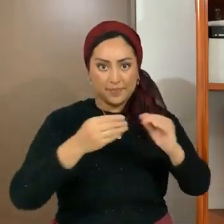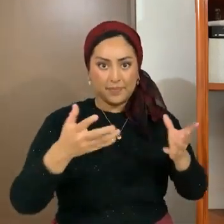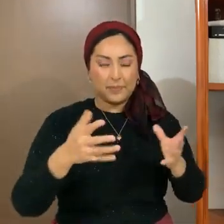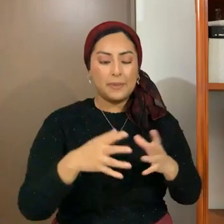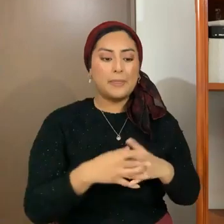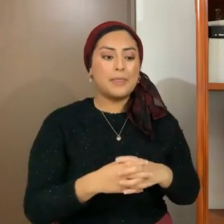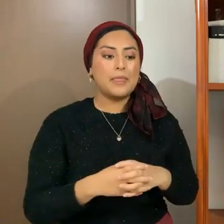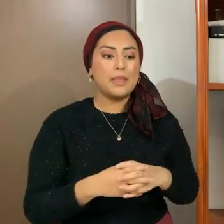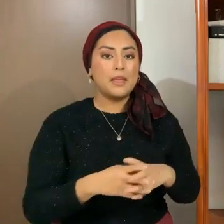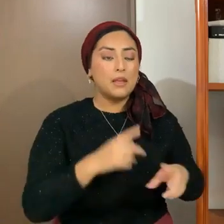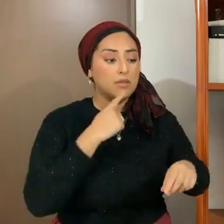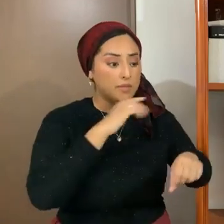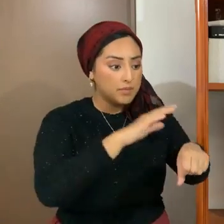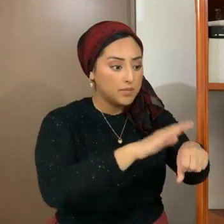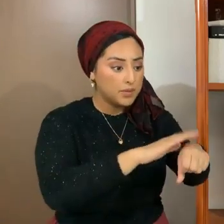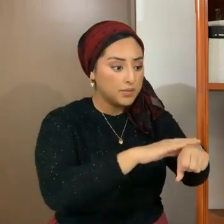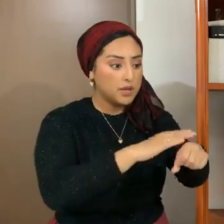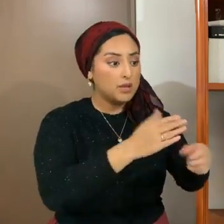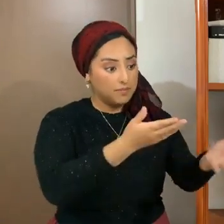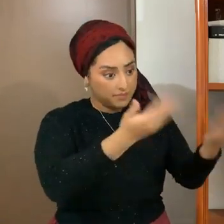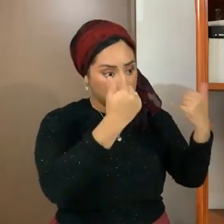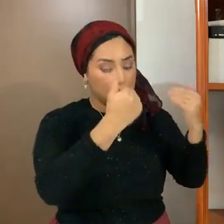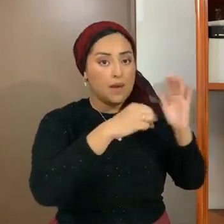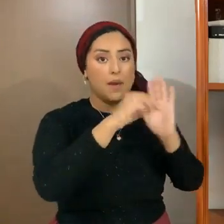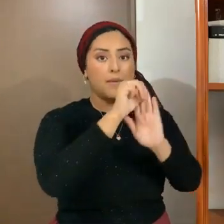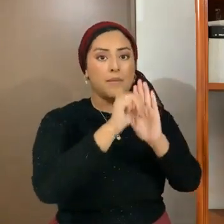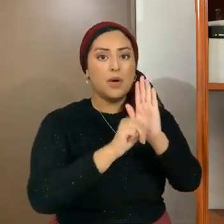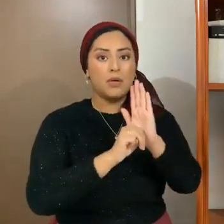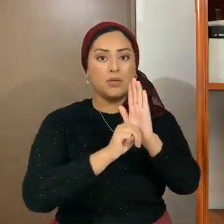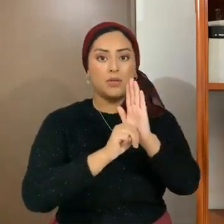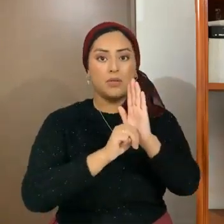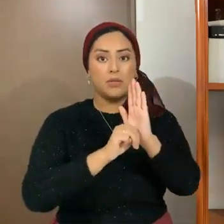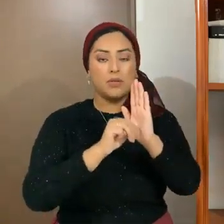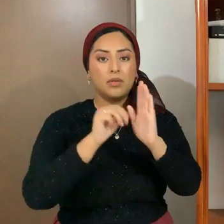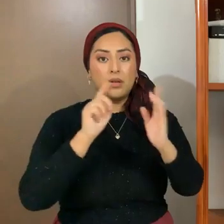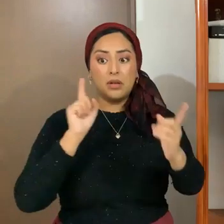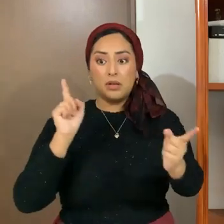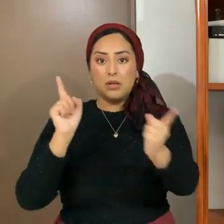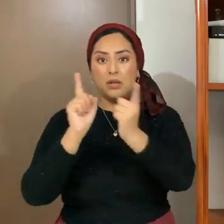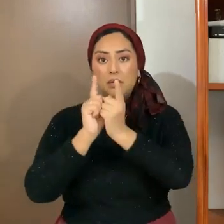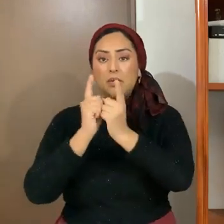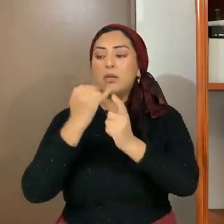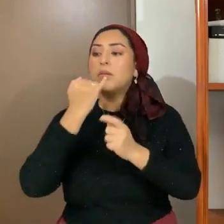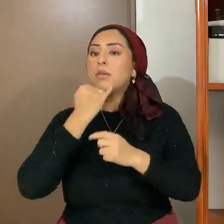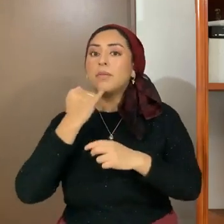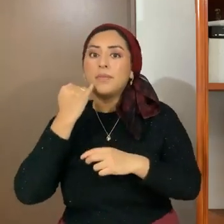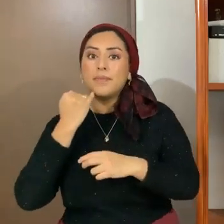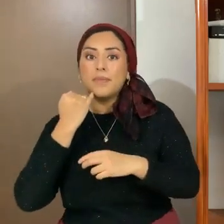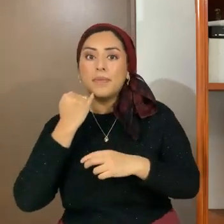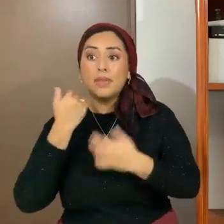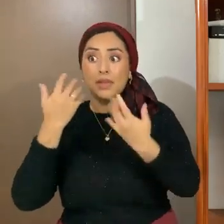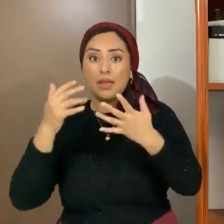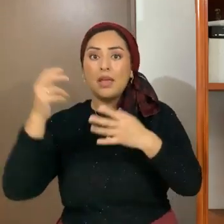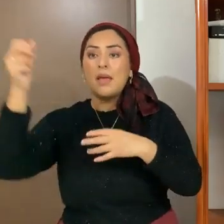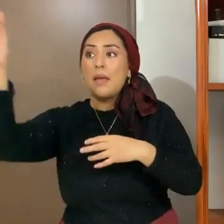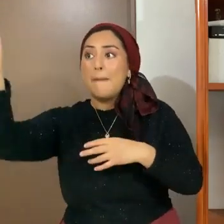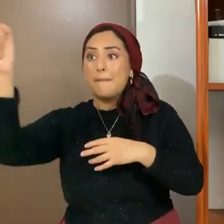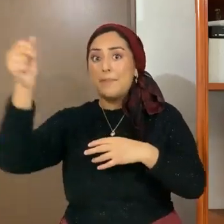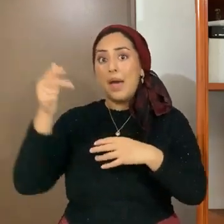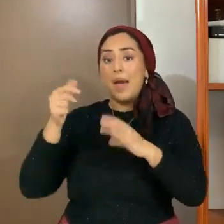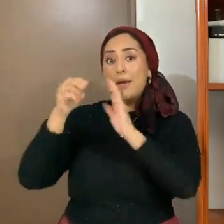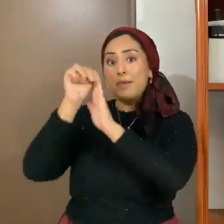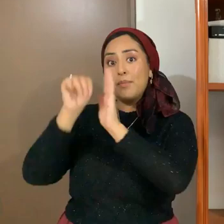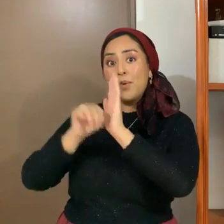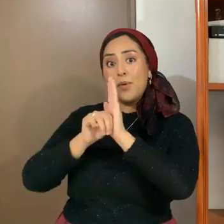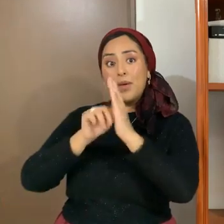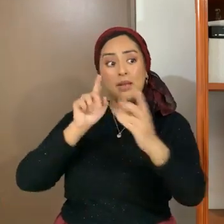historia. El llamamiento de Moisés y su presentación ante el pueblo. El retorno de Moisés a Egipto